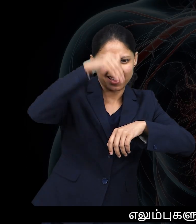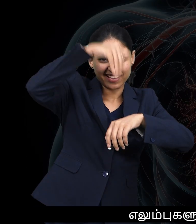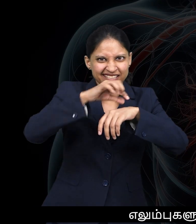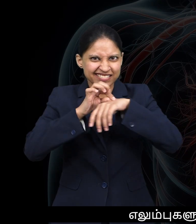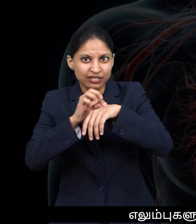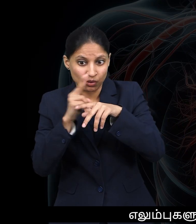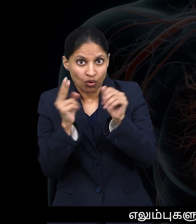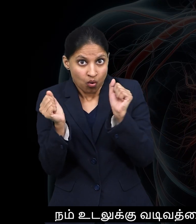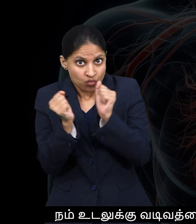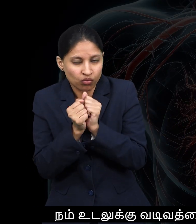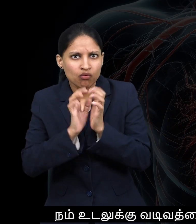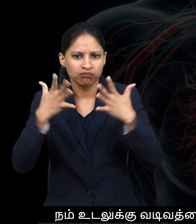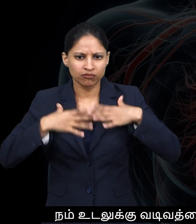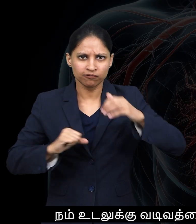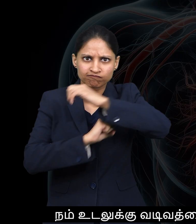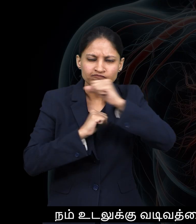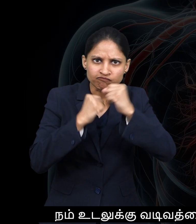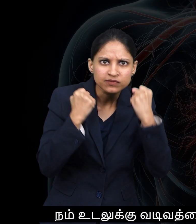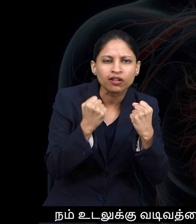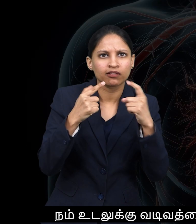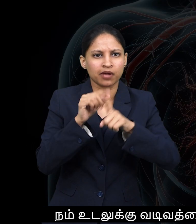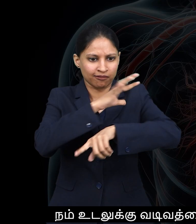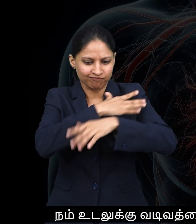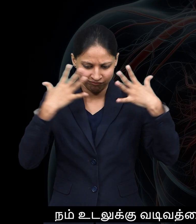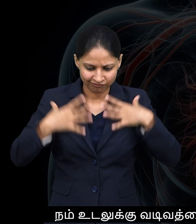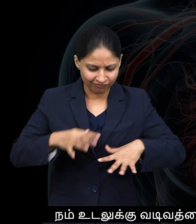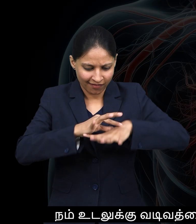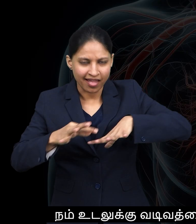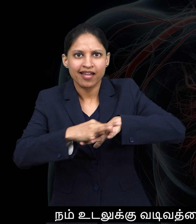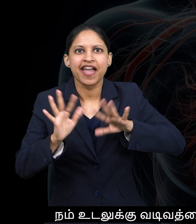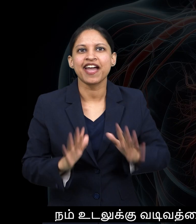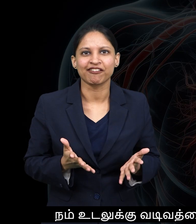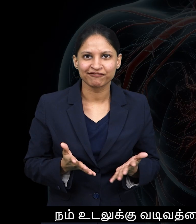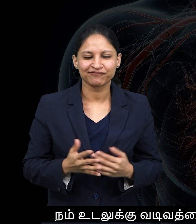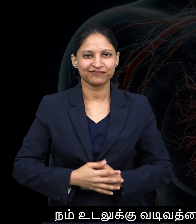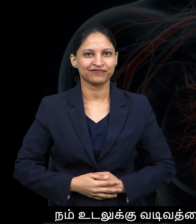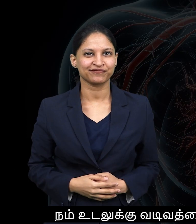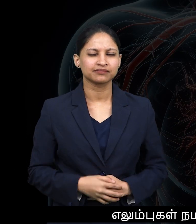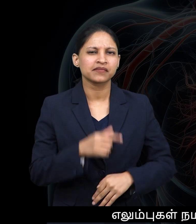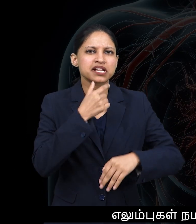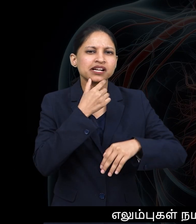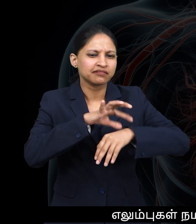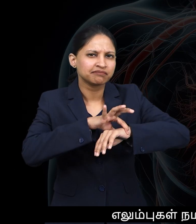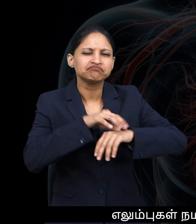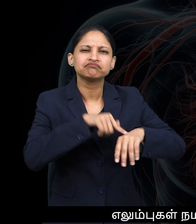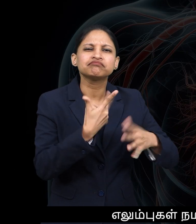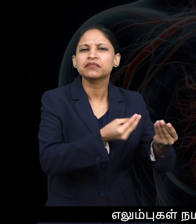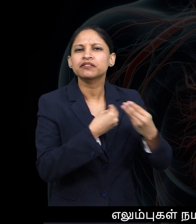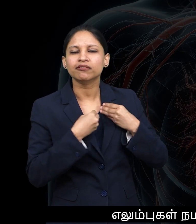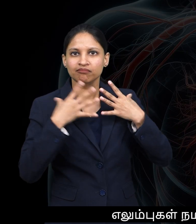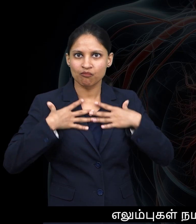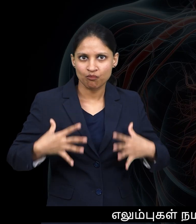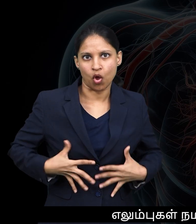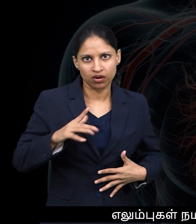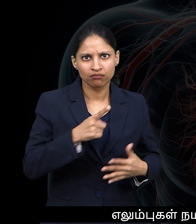எலும்புகளும் தசைகளும் சேர்ந்து நம் உடலுக்கு வடிவத்தையும் அமைப்பையும் தருகின்றன. எலும்புகள் நமக்கு